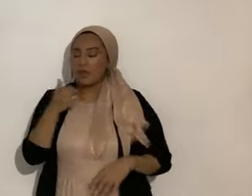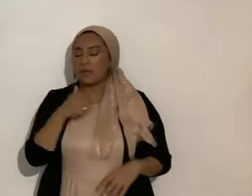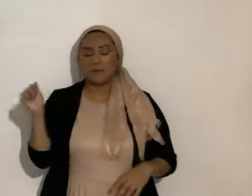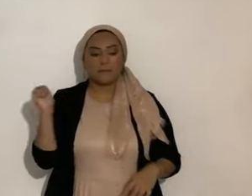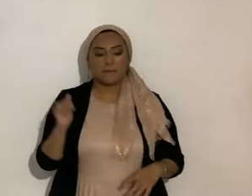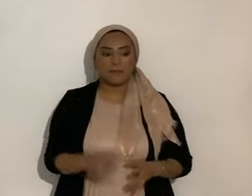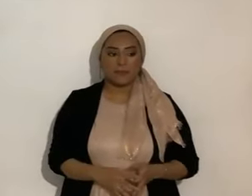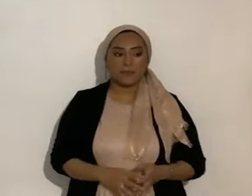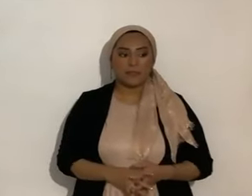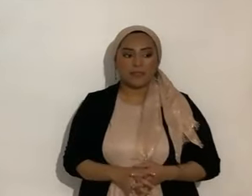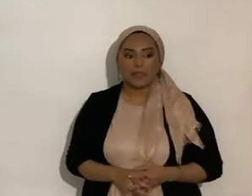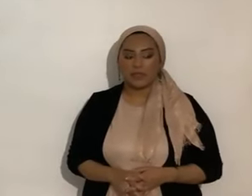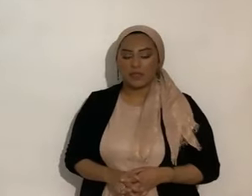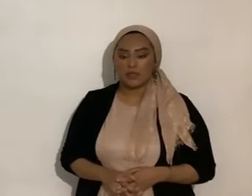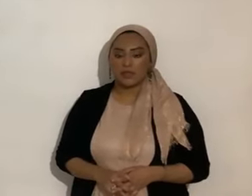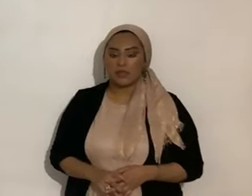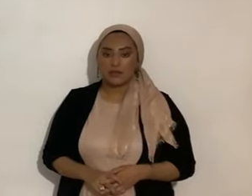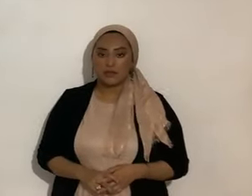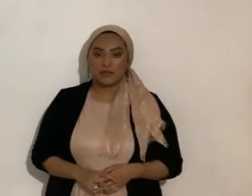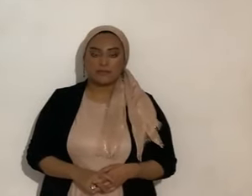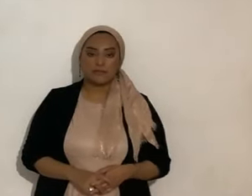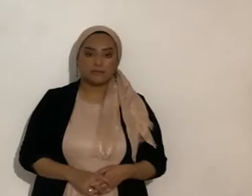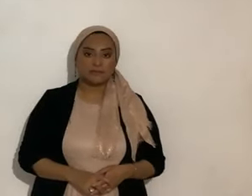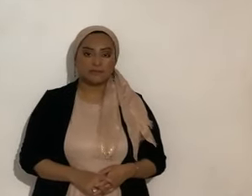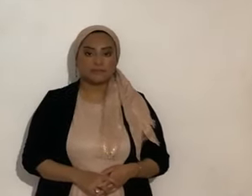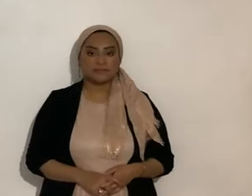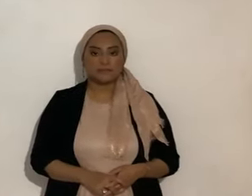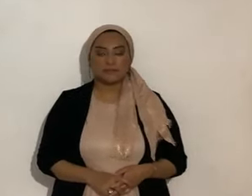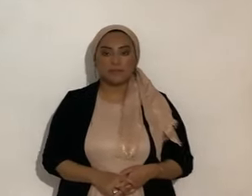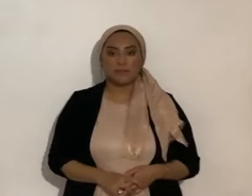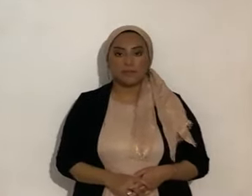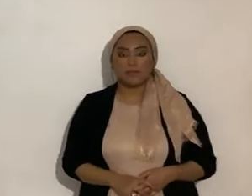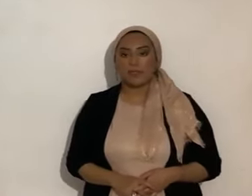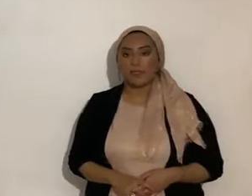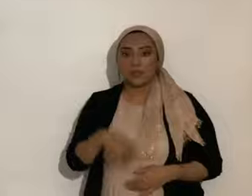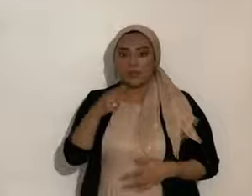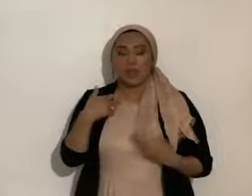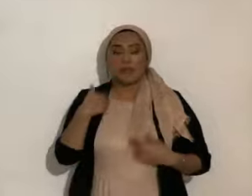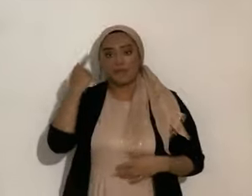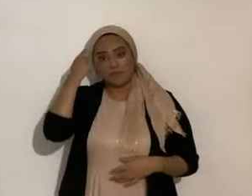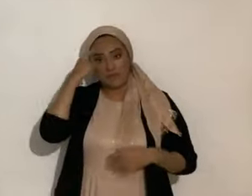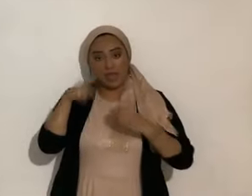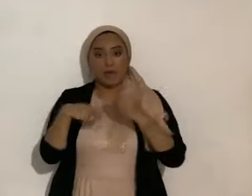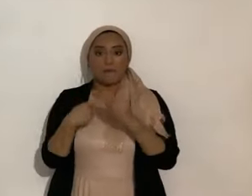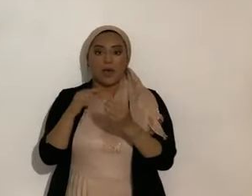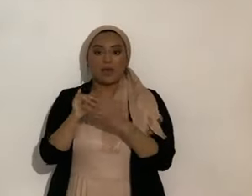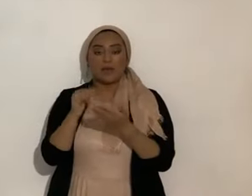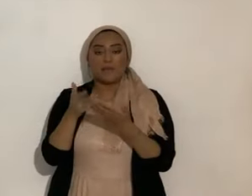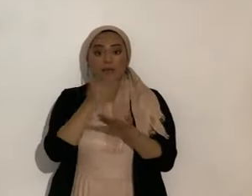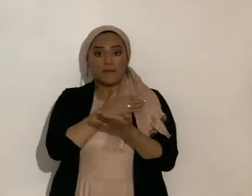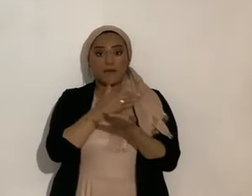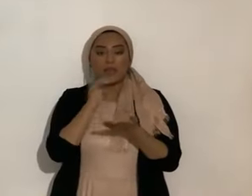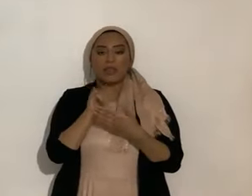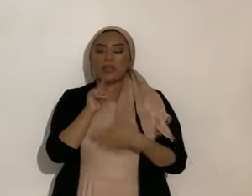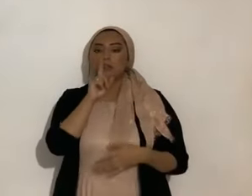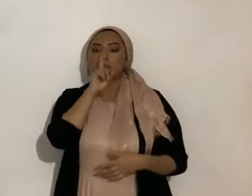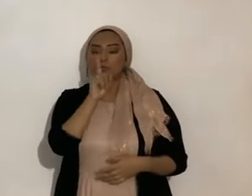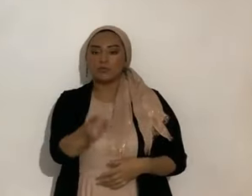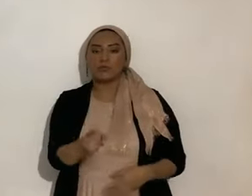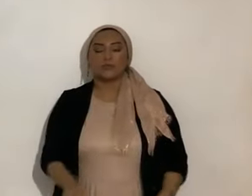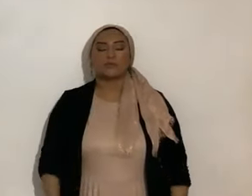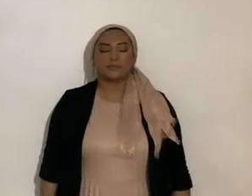quieras. Pero la idea es que hasta en las formas, ¿habías pensado en esto? Eso existe. Eso